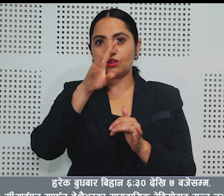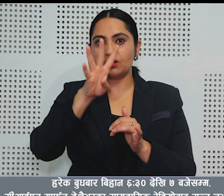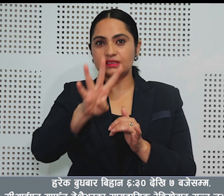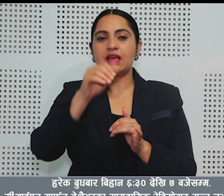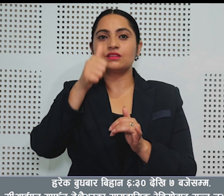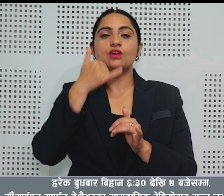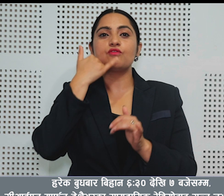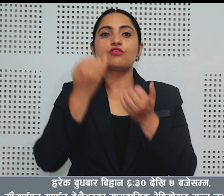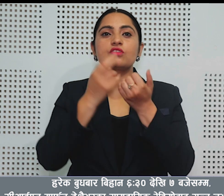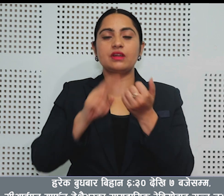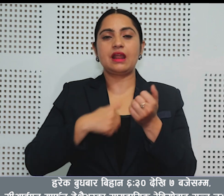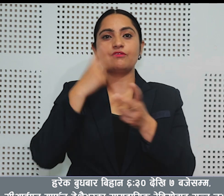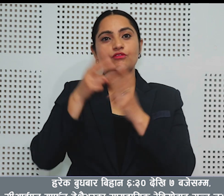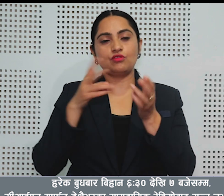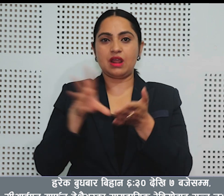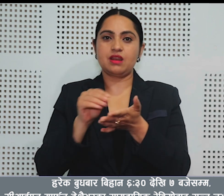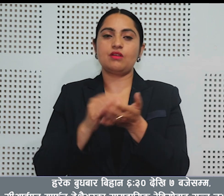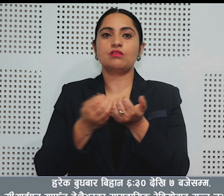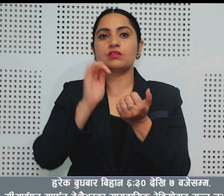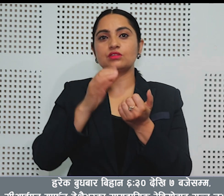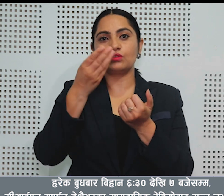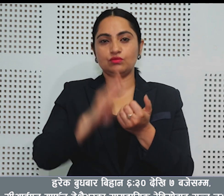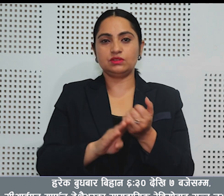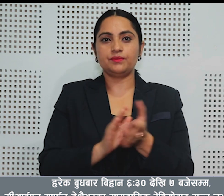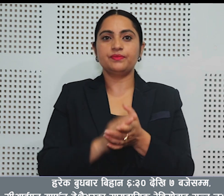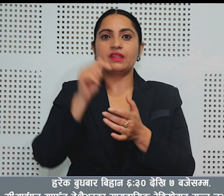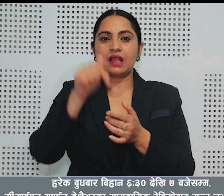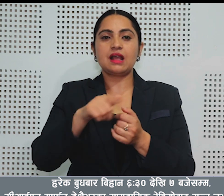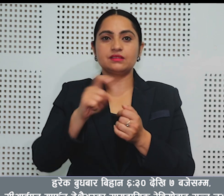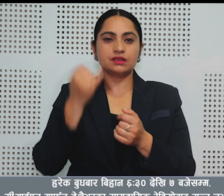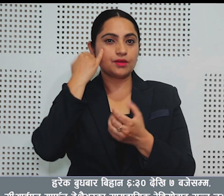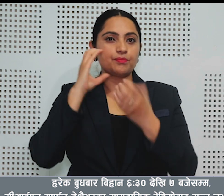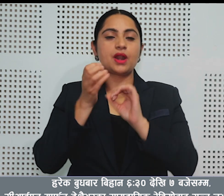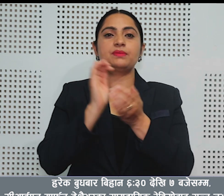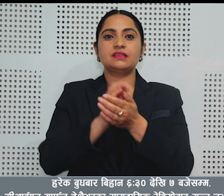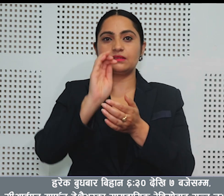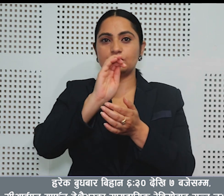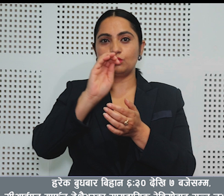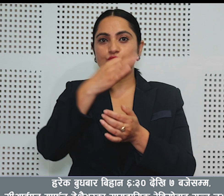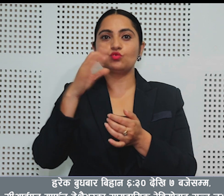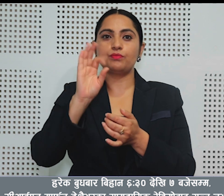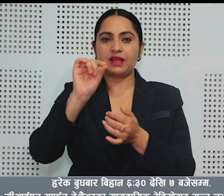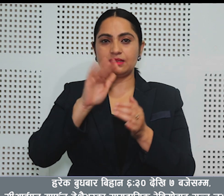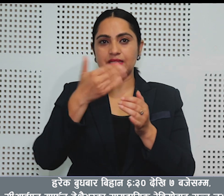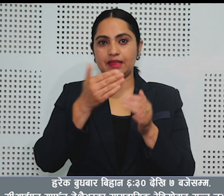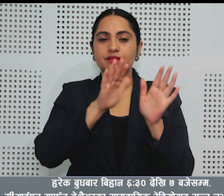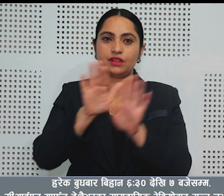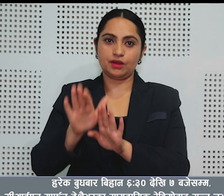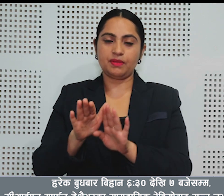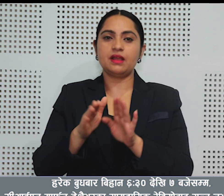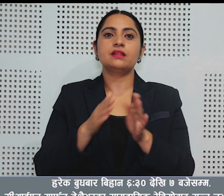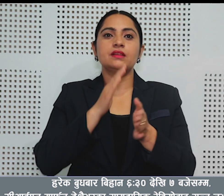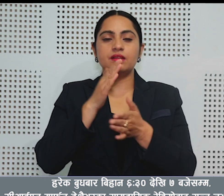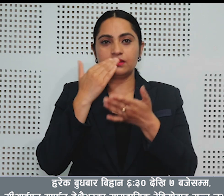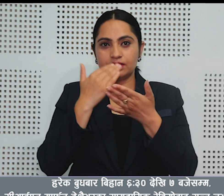01-5260-646 मा फोन गरेर आफ्नो कुरा रेकर्ड गराउन सक्नुहुनेछ। आजका लागि प्राविधिक साथी सुभाष पन्तलाई धन्यवाद। साथै